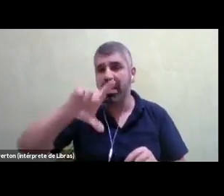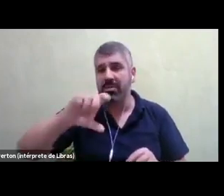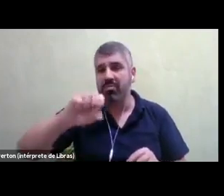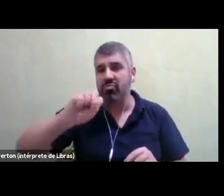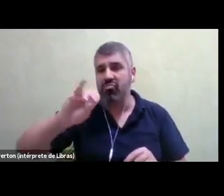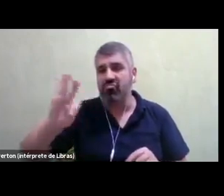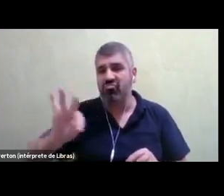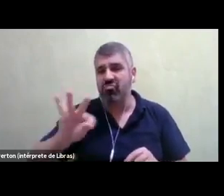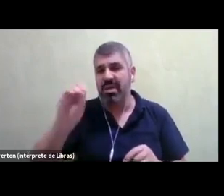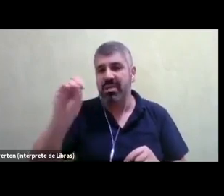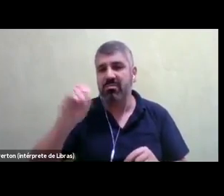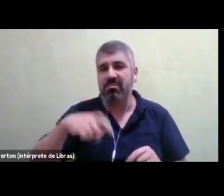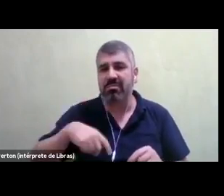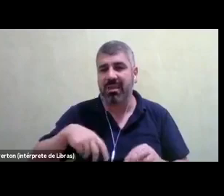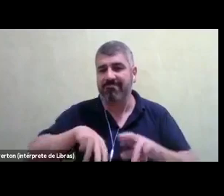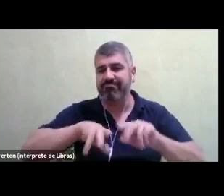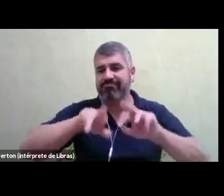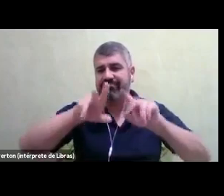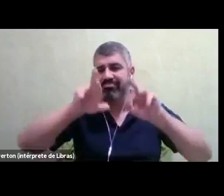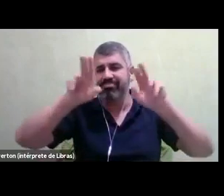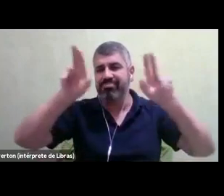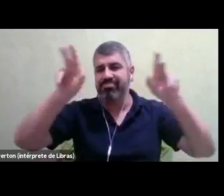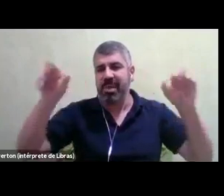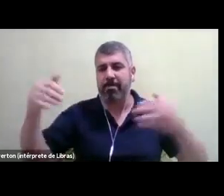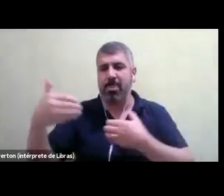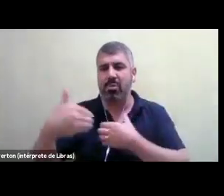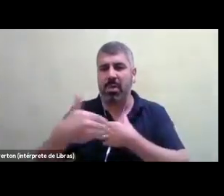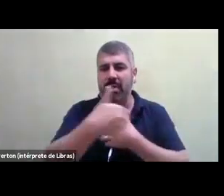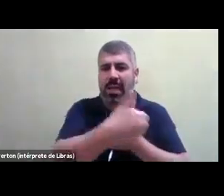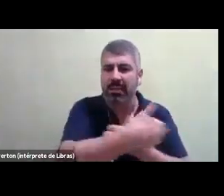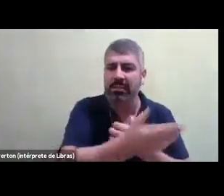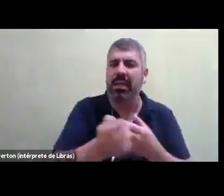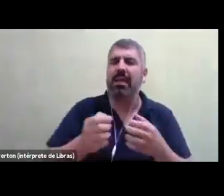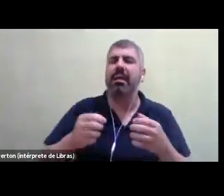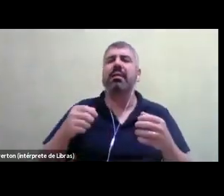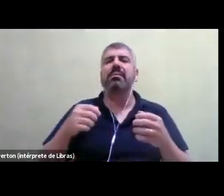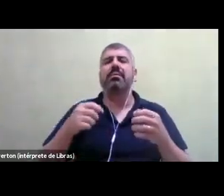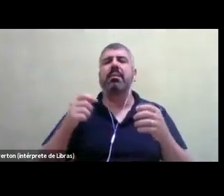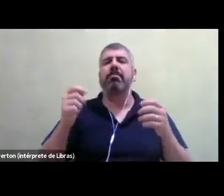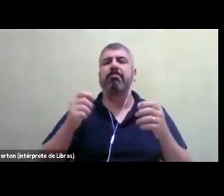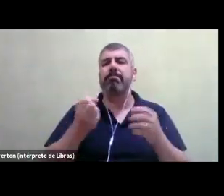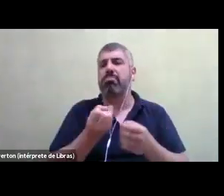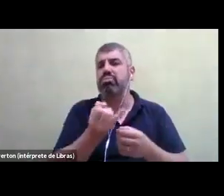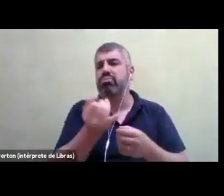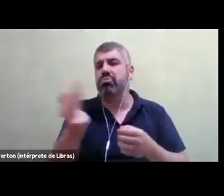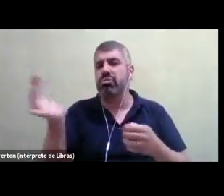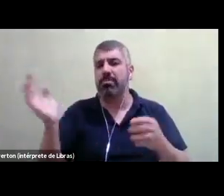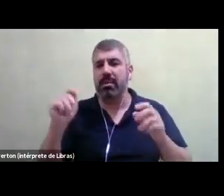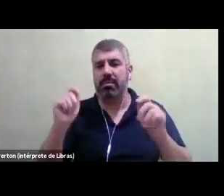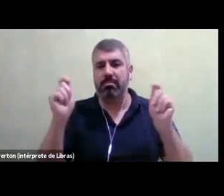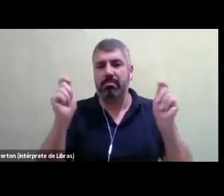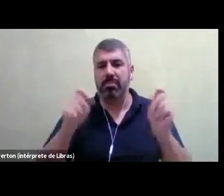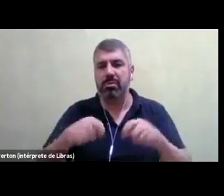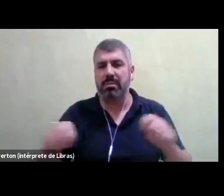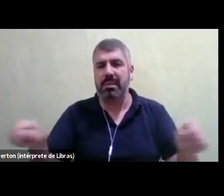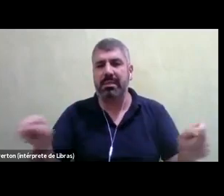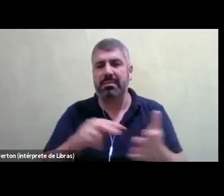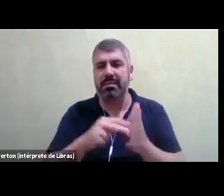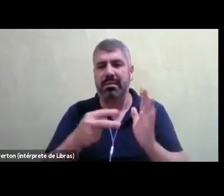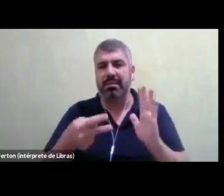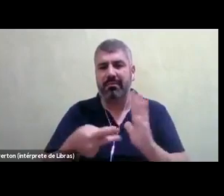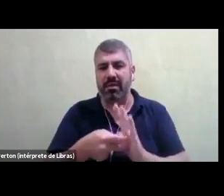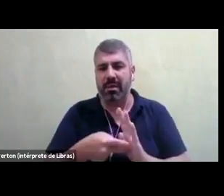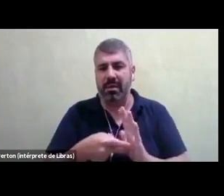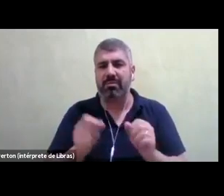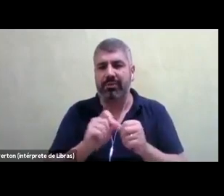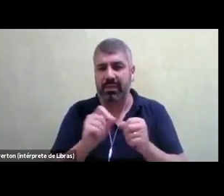múltiplos recursos multimodais, múltiplas possibilidades de significar. Portanto,